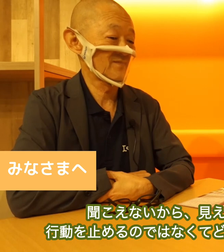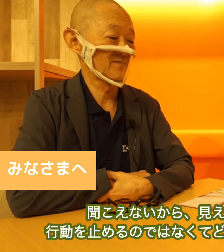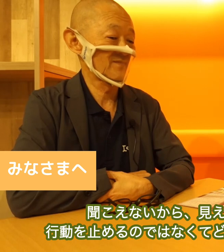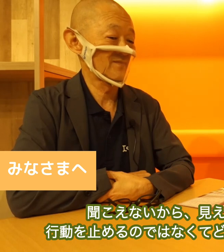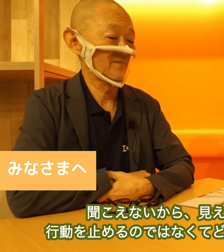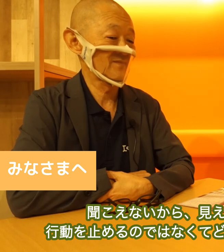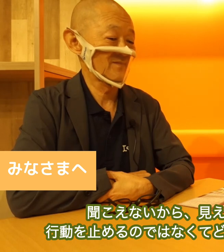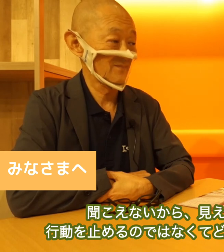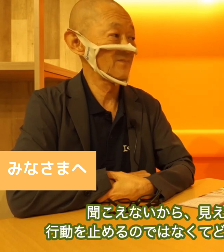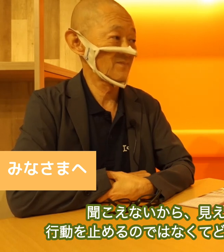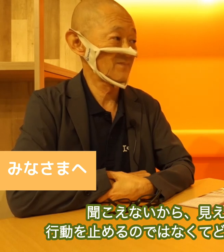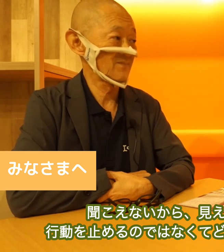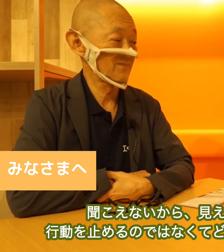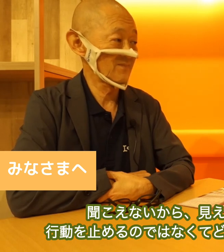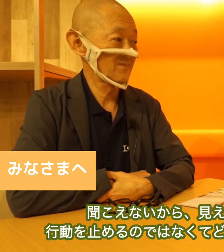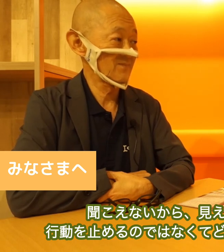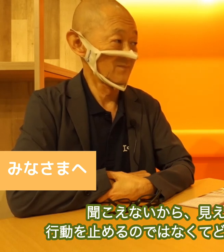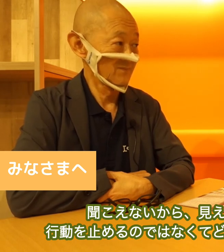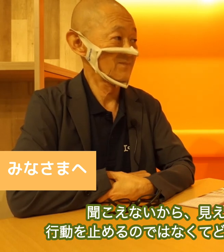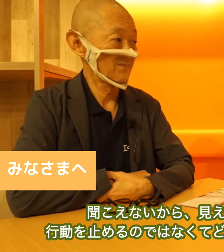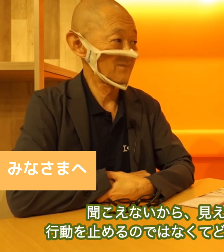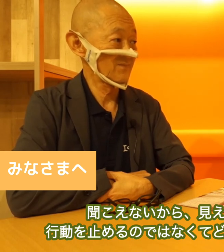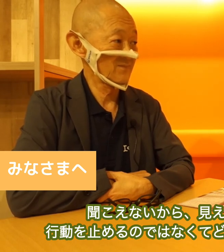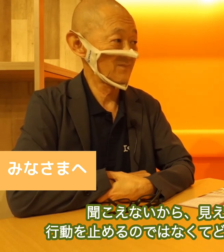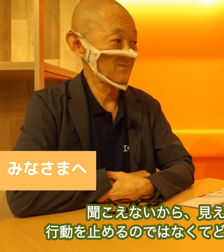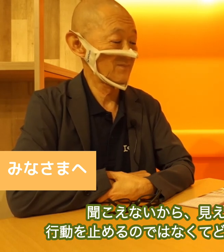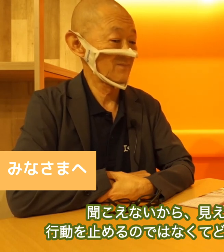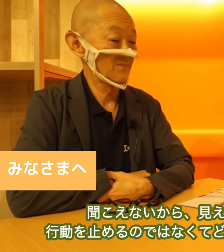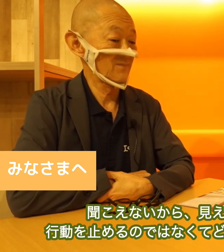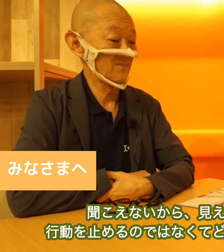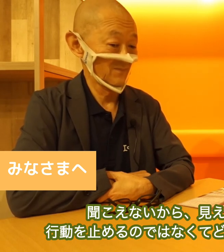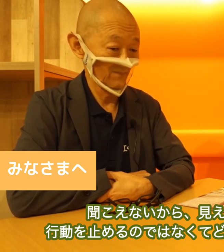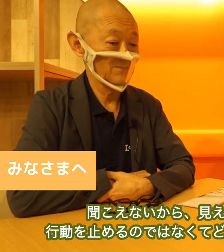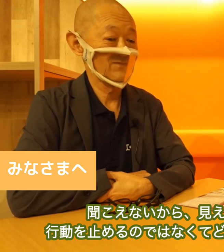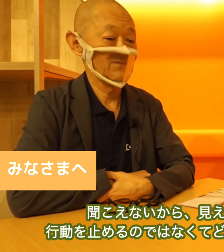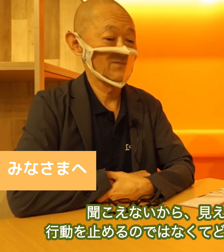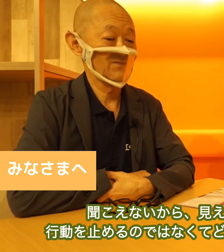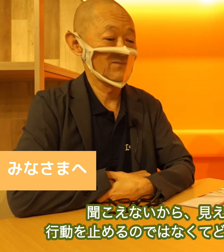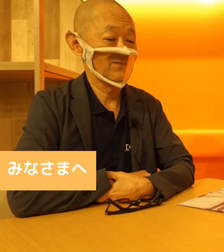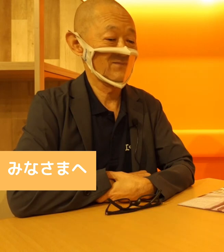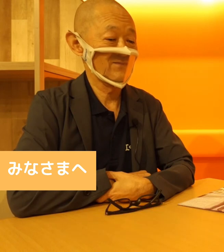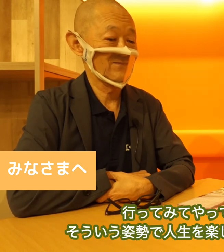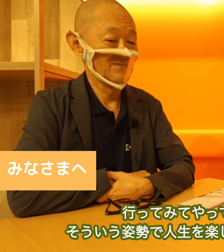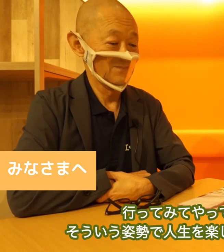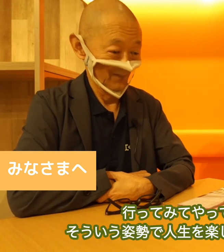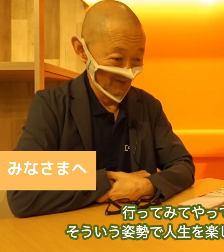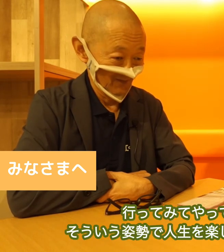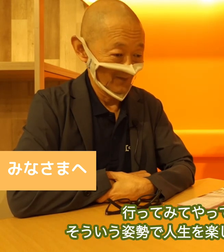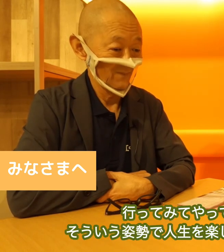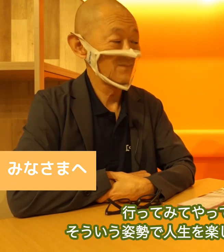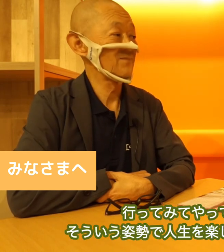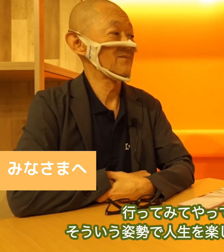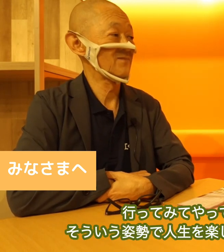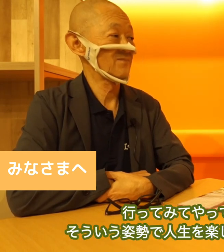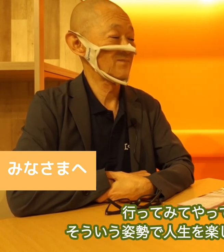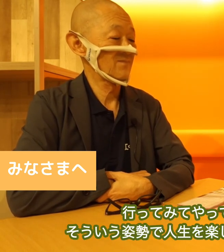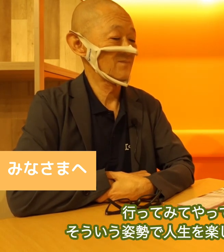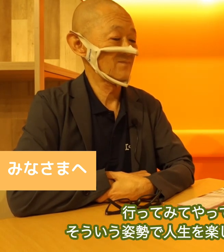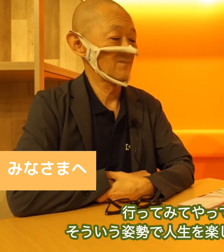からできないなと、行動をやめるのではなくて、どうやったらできるかなとか、行ってみてやってみようみたい